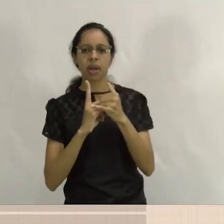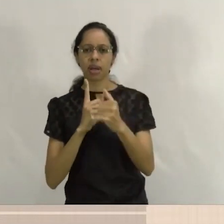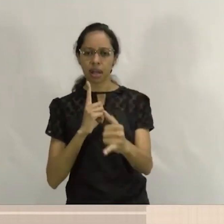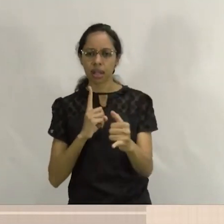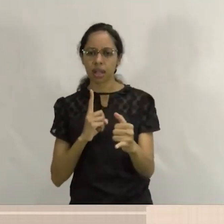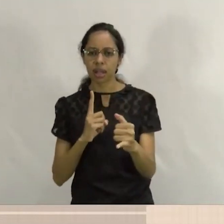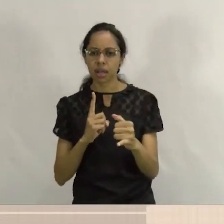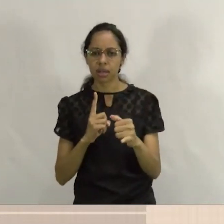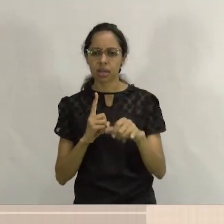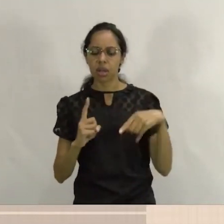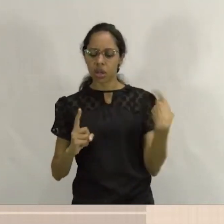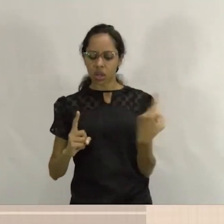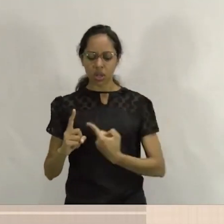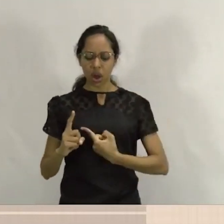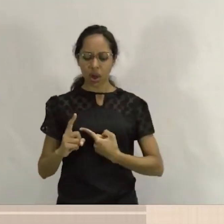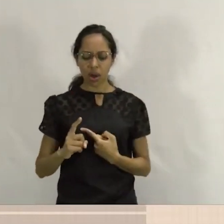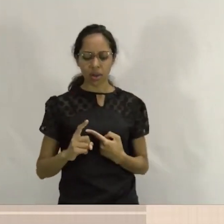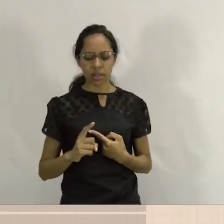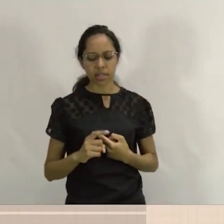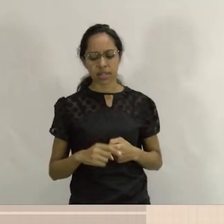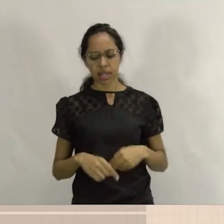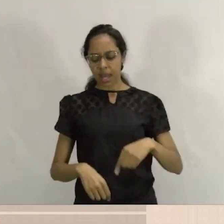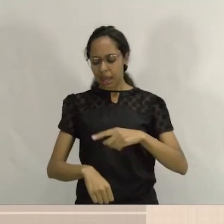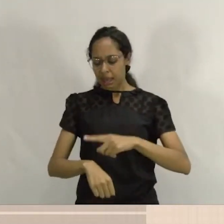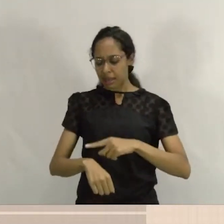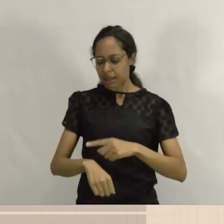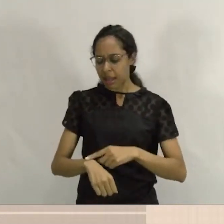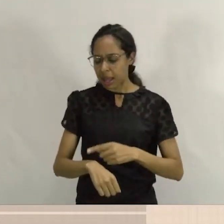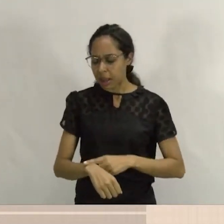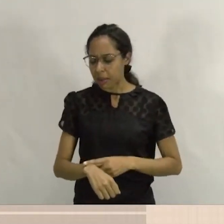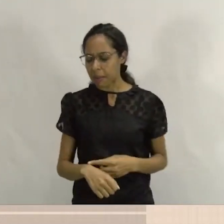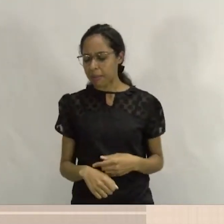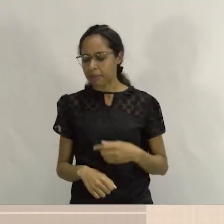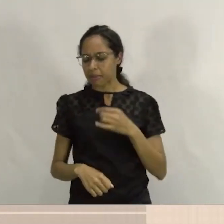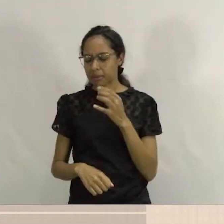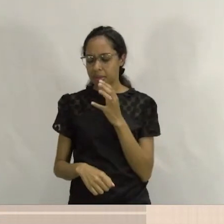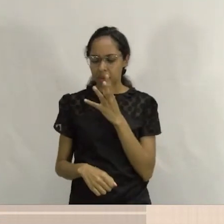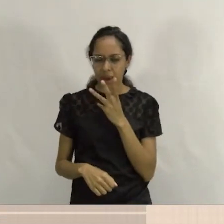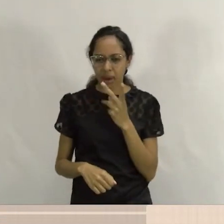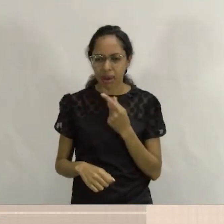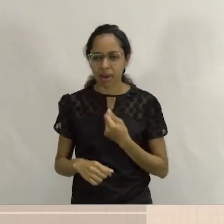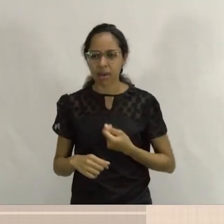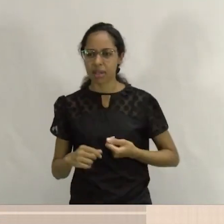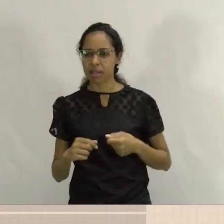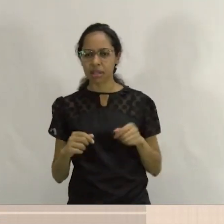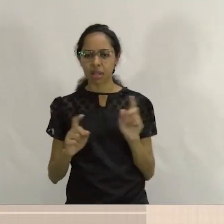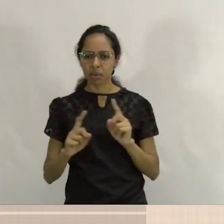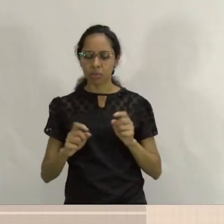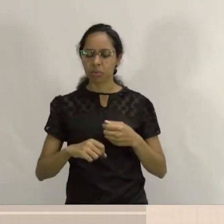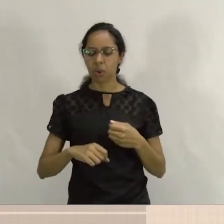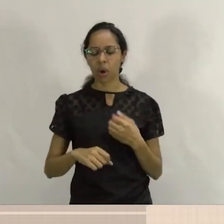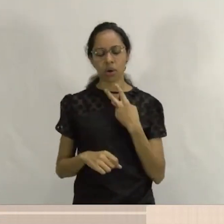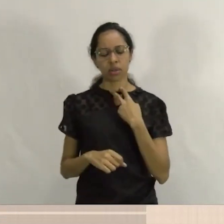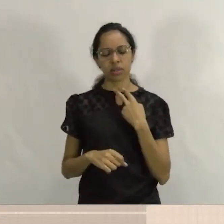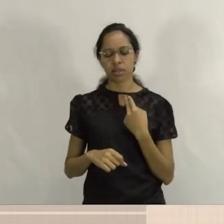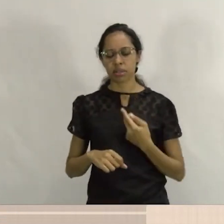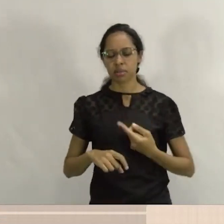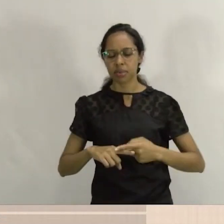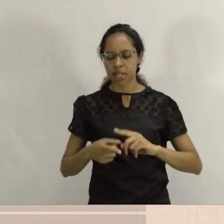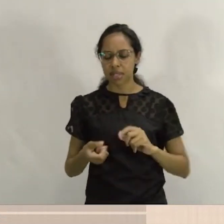mais tempo para perder. Não temos mais tempo para perder com essas coisas. Vamos executar a obra de